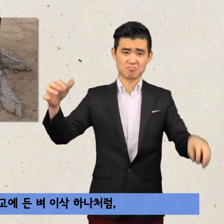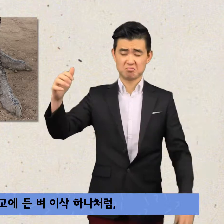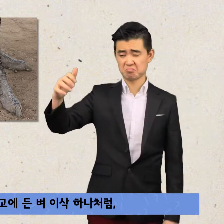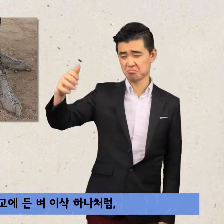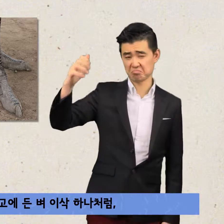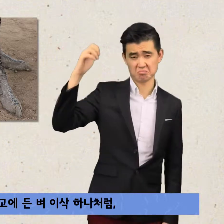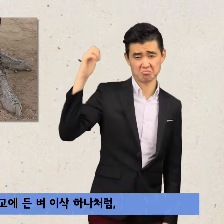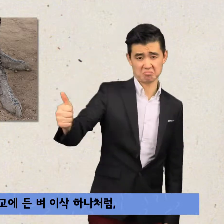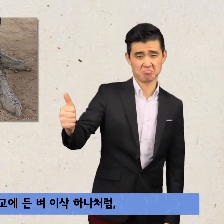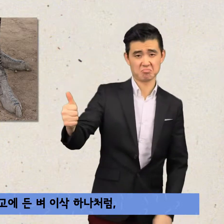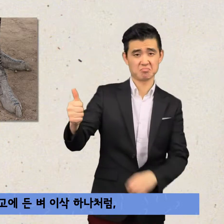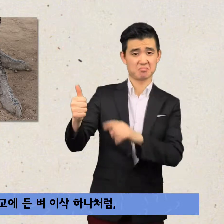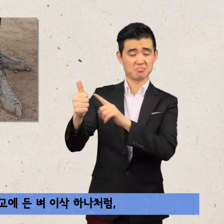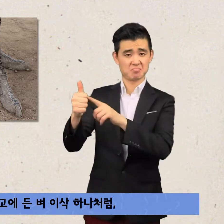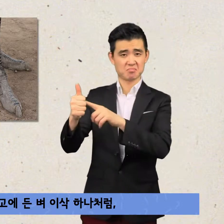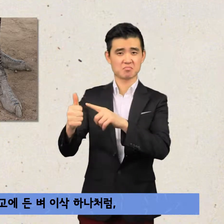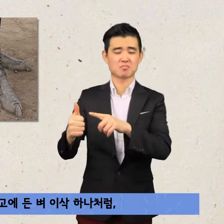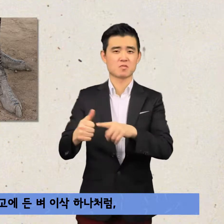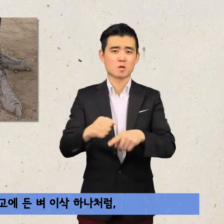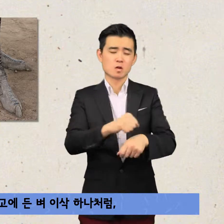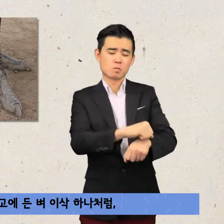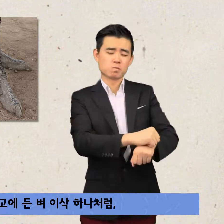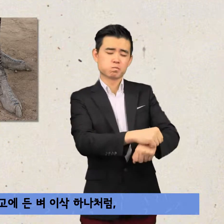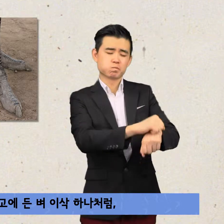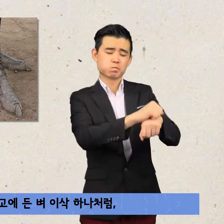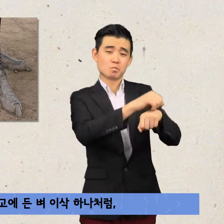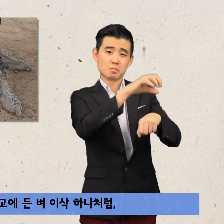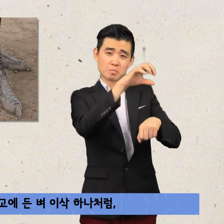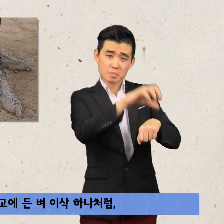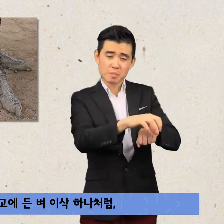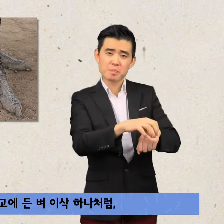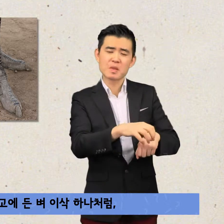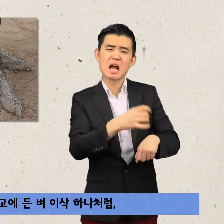사또의 저승창고에 든 벼 이삭 하나처럼